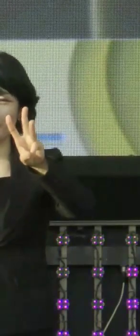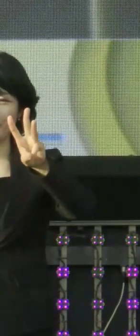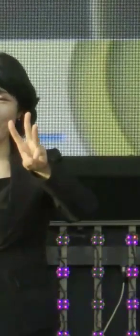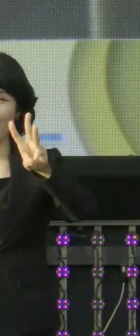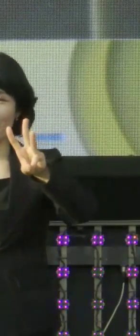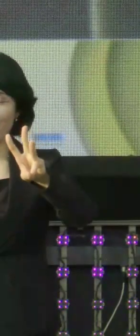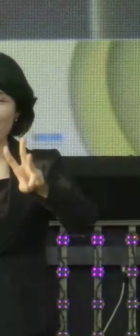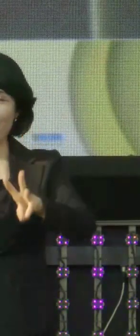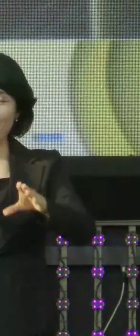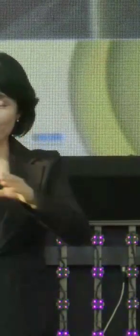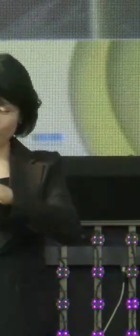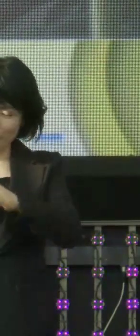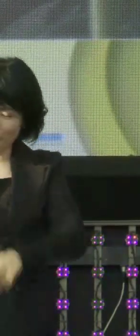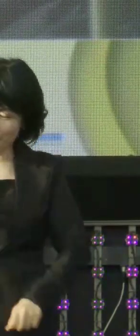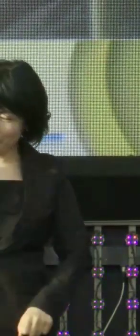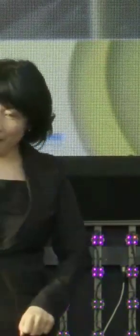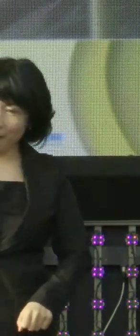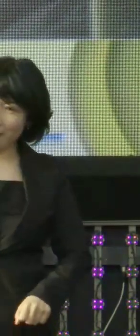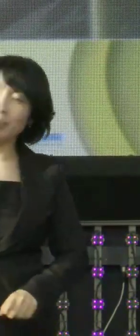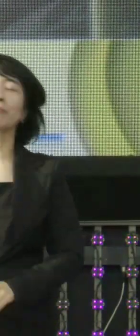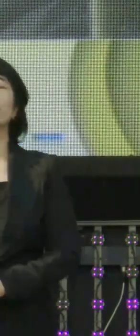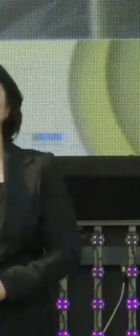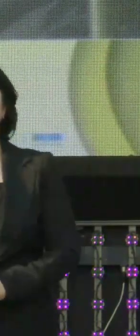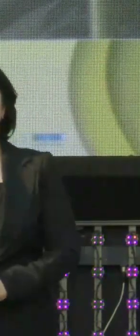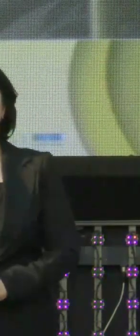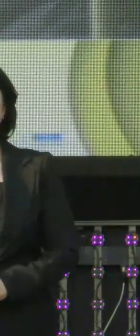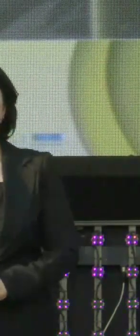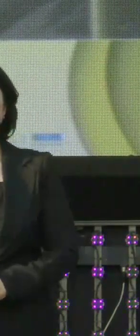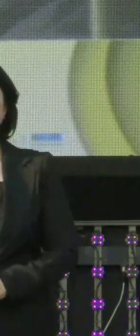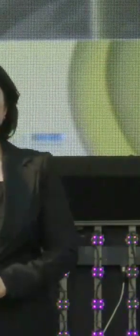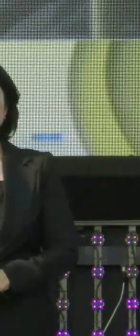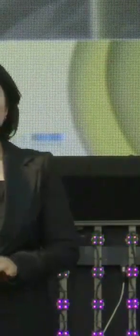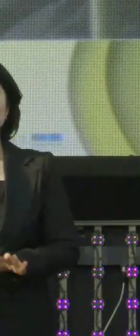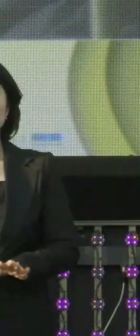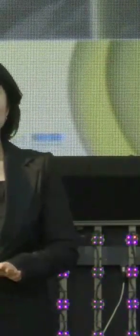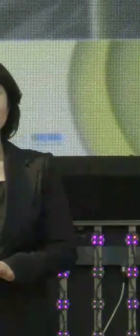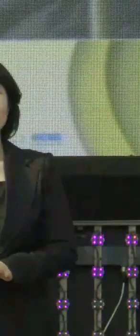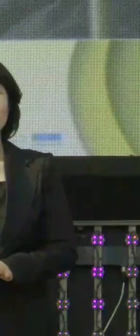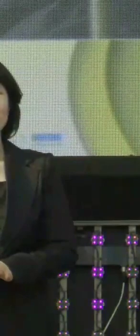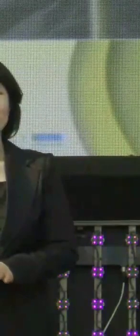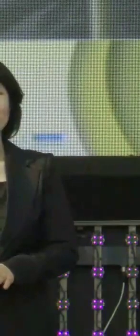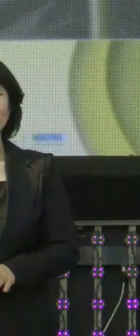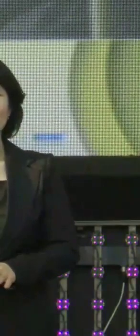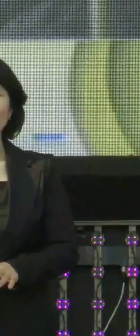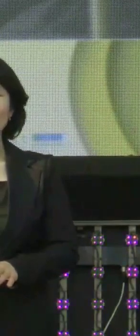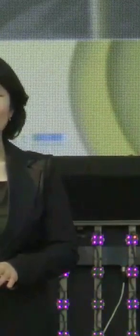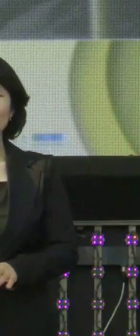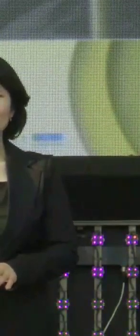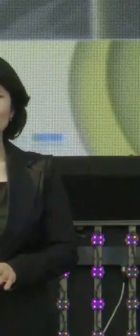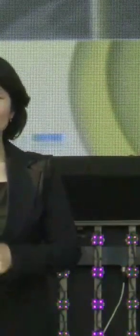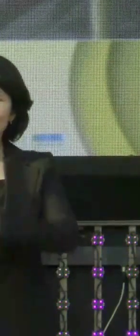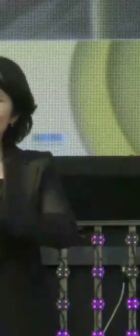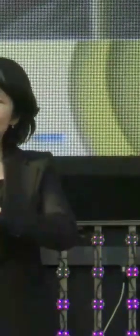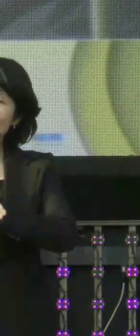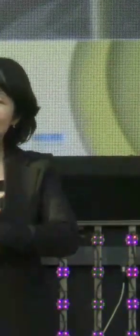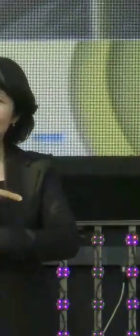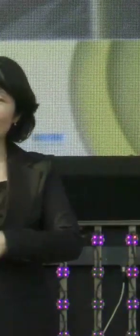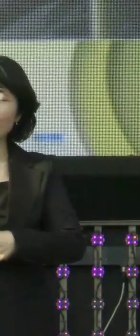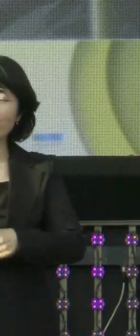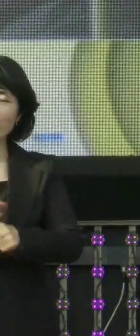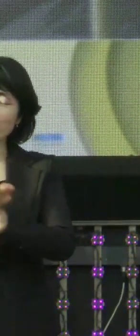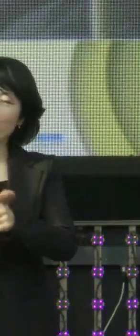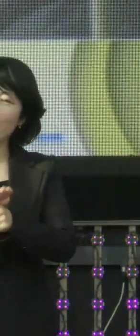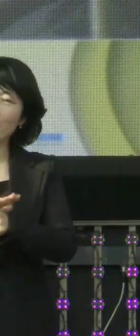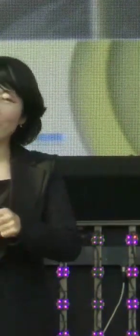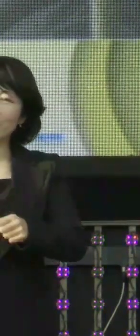최초 국회의원이 된 송석준입니다. 이 자리를 빌어서 지난 총선 때 여러분들께서 보내주신 성원과 여러분들의